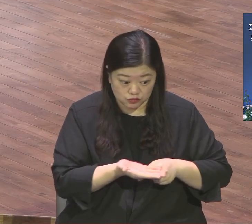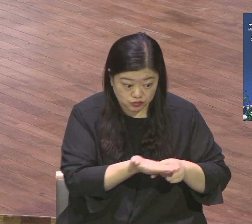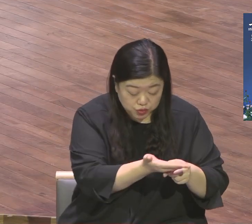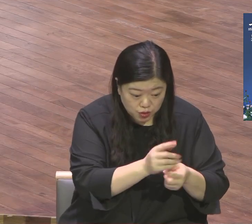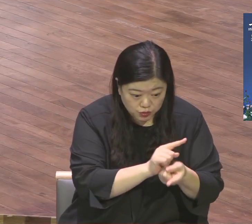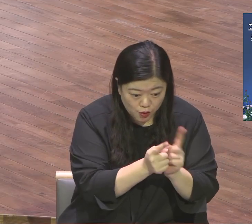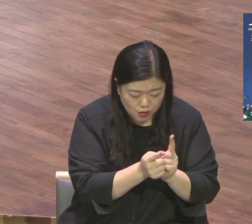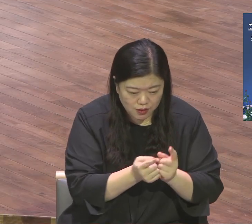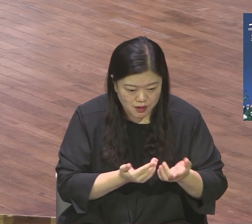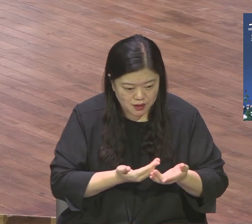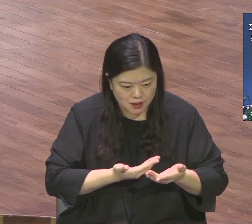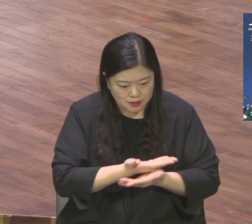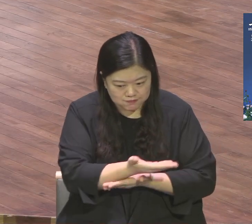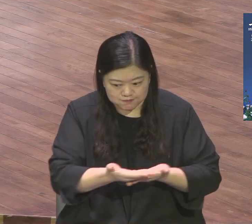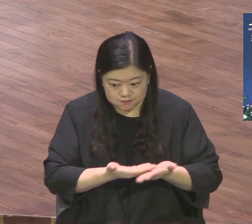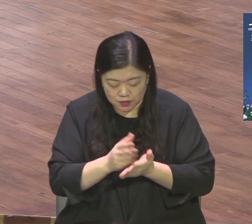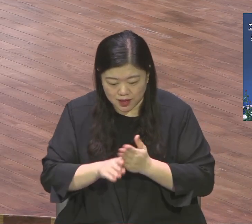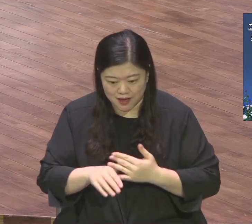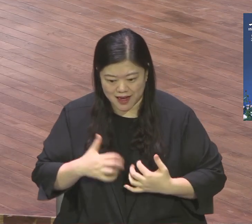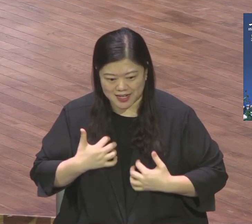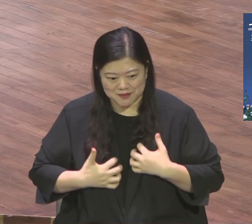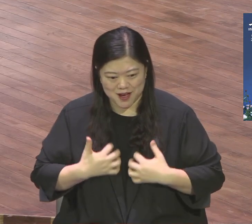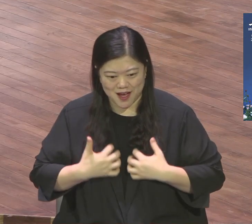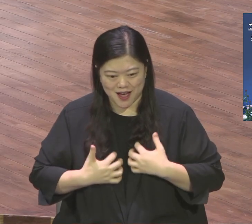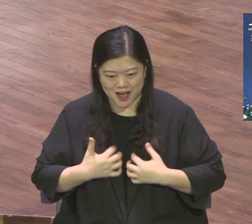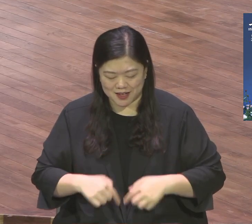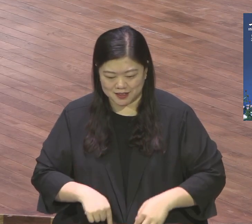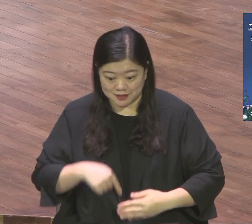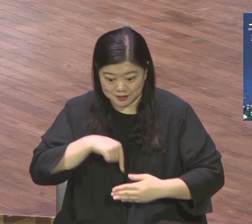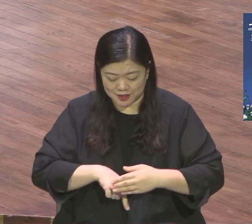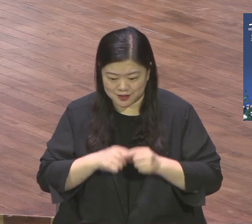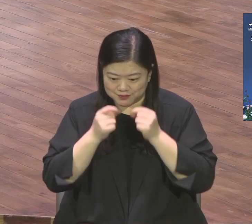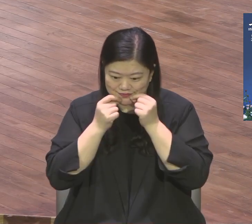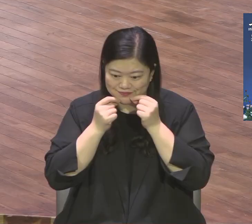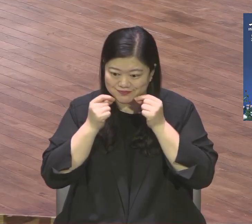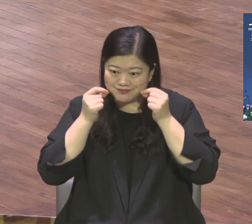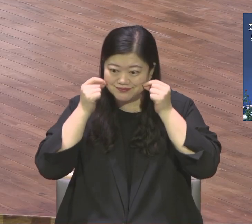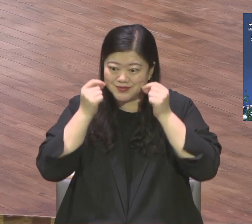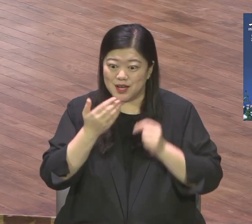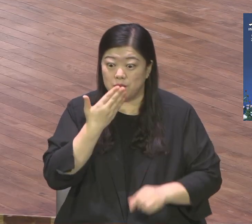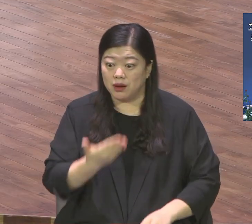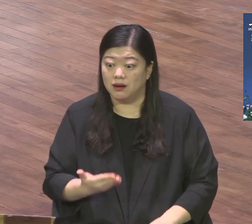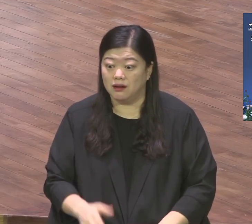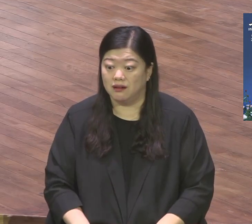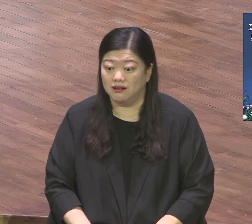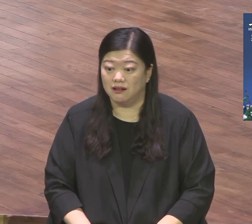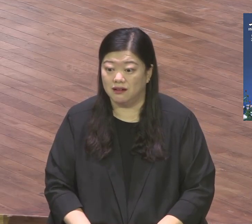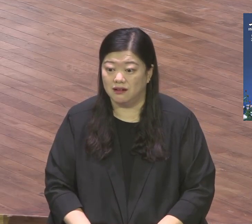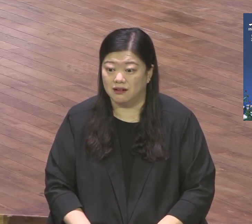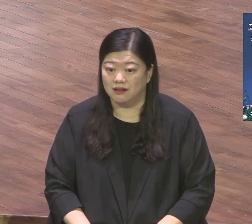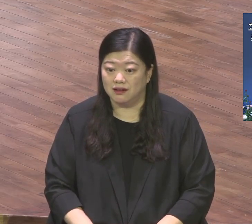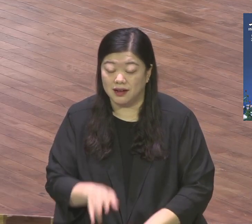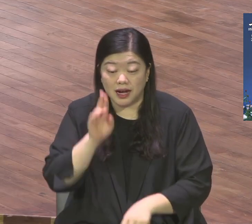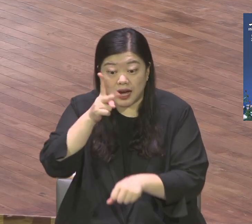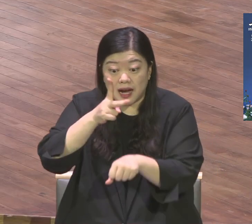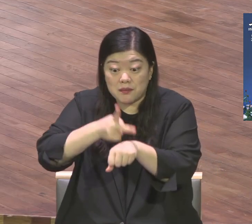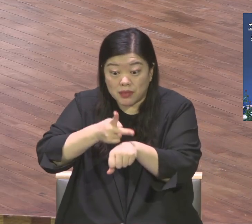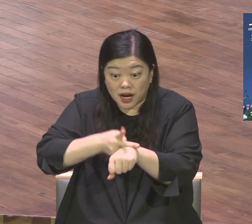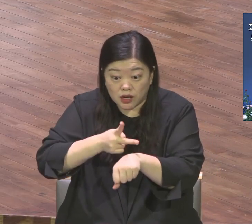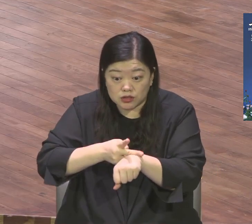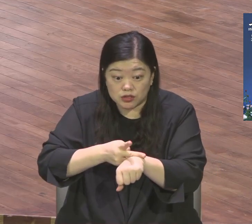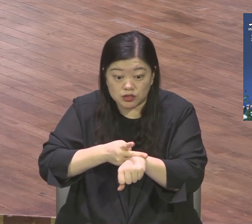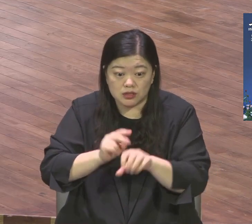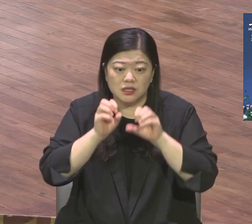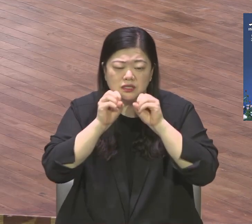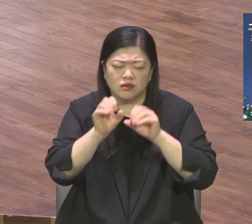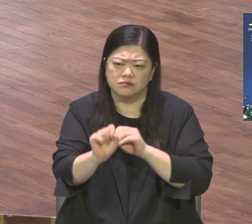살려낼 때 오는 그 기쁨, 이거는요 복음을 전해 본 자만이 느낍니다. 왜 전도자 사도 바울이 그렇게 온갖